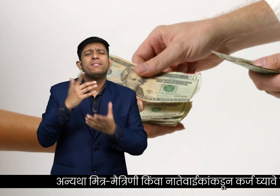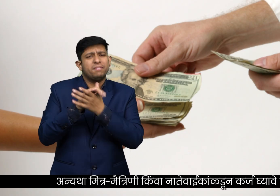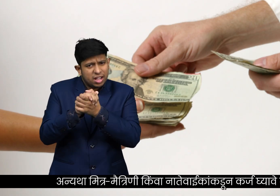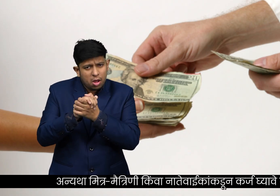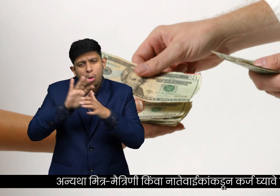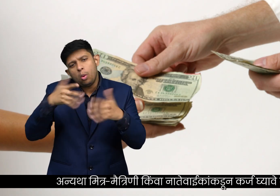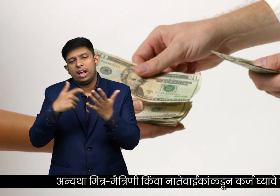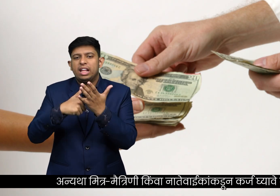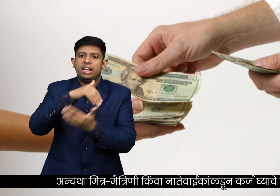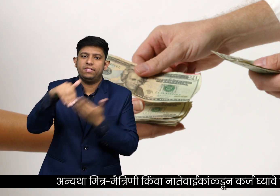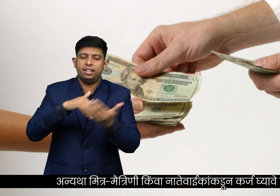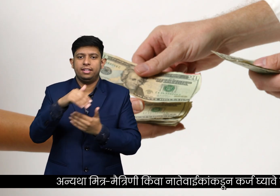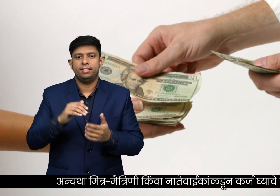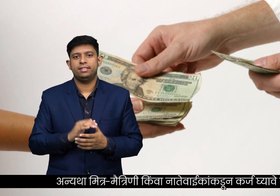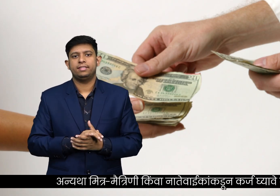कर्ज घ्यावे लागते.